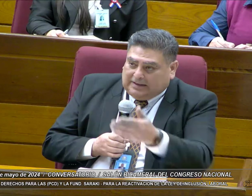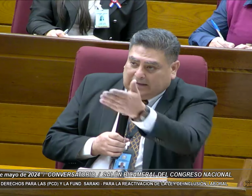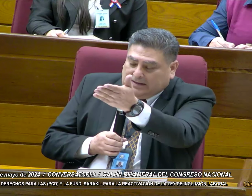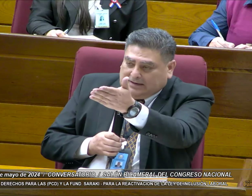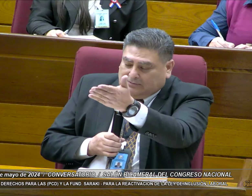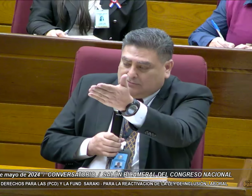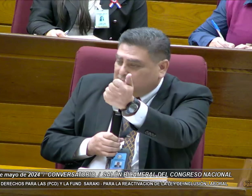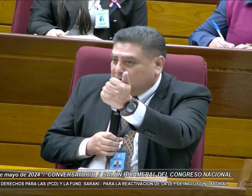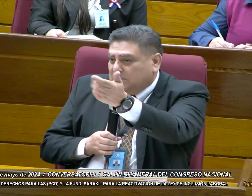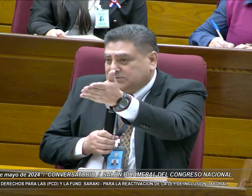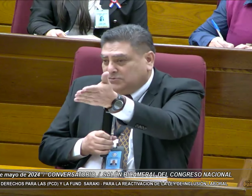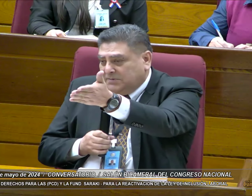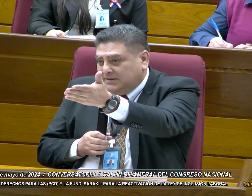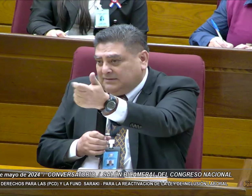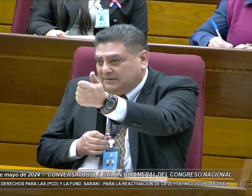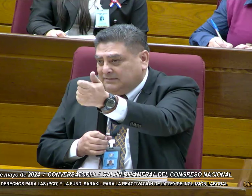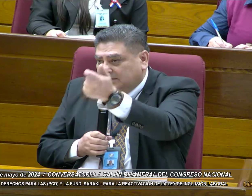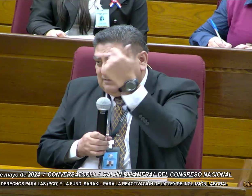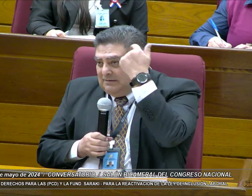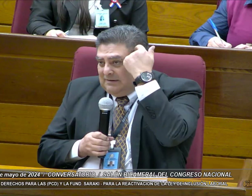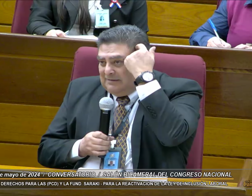la contadora, ¿cómo era su nombre?